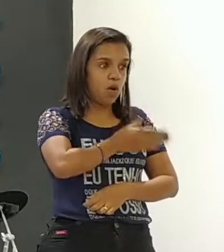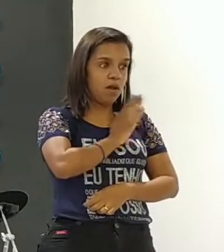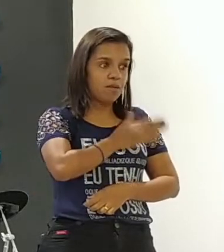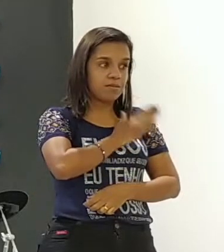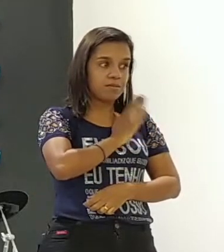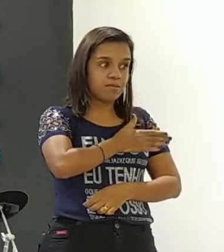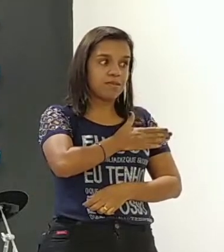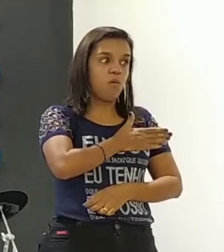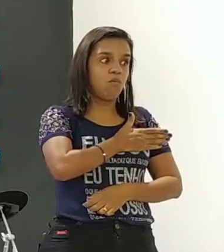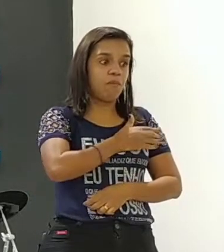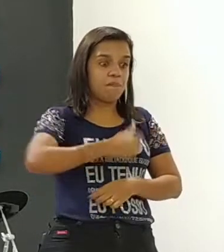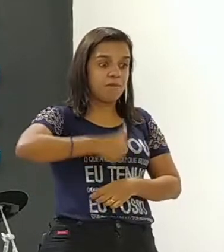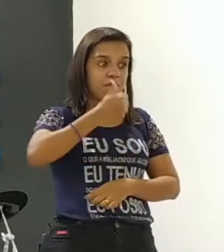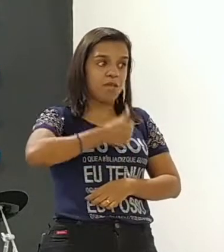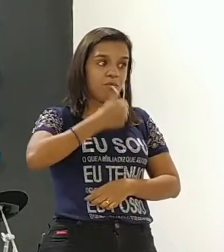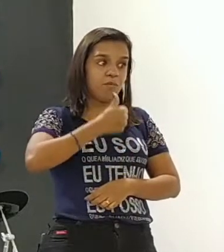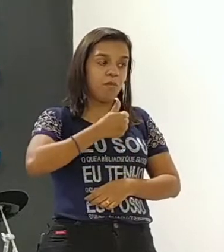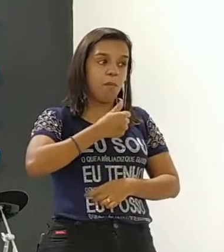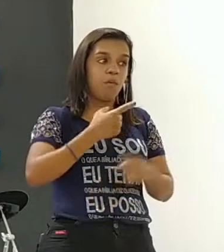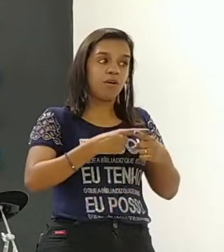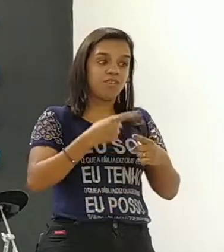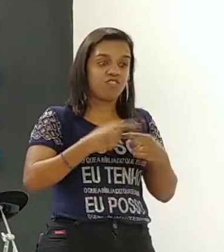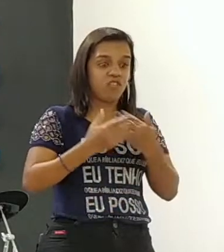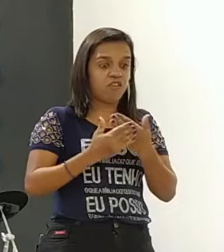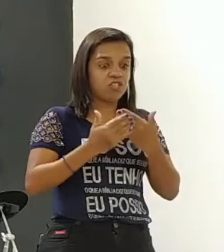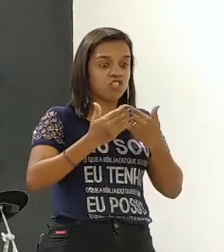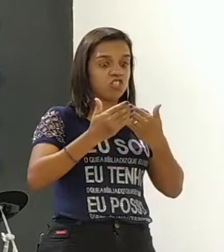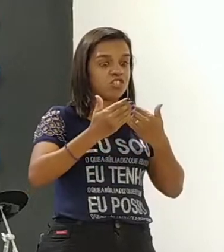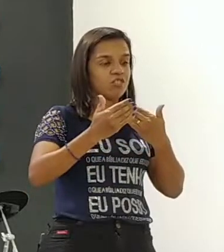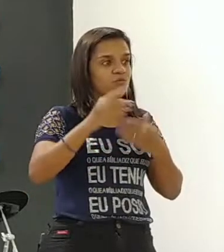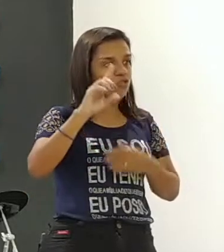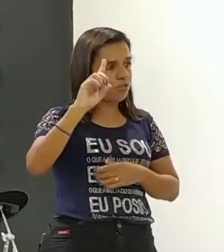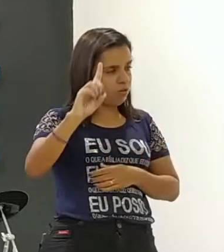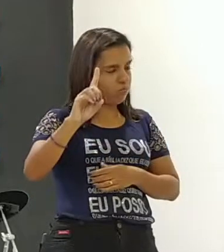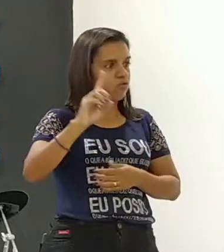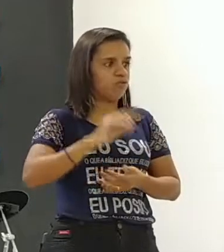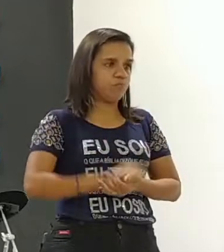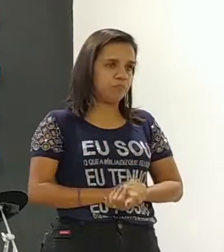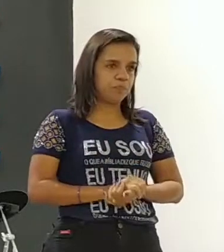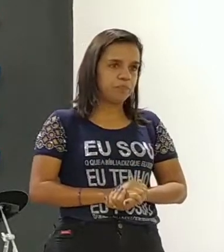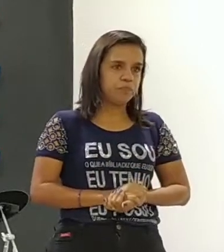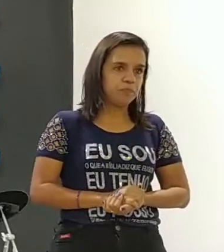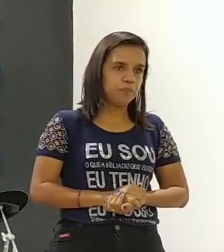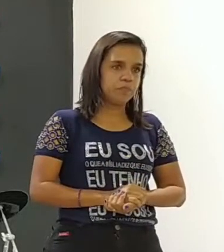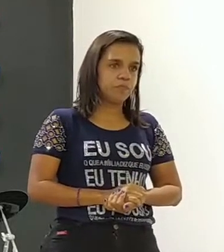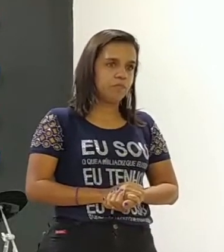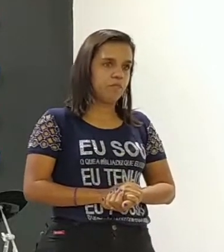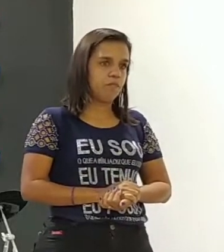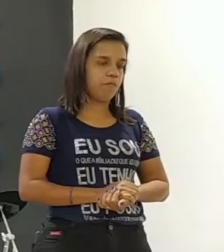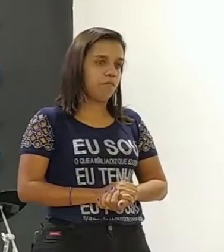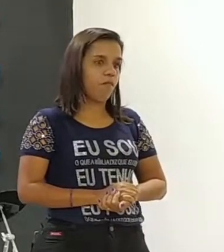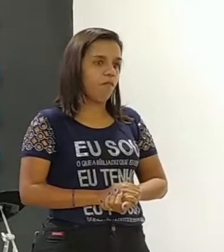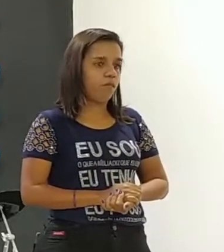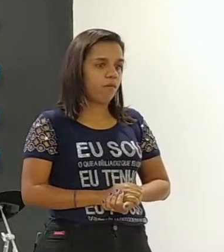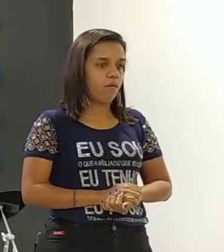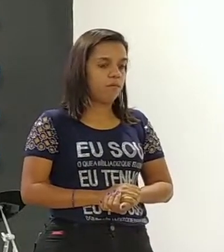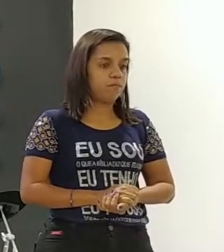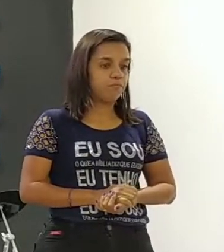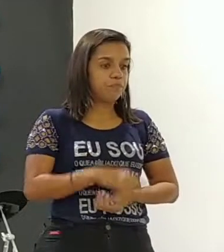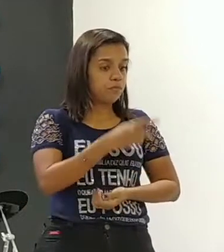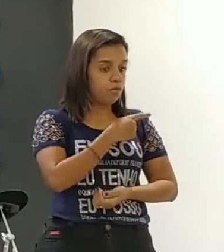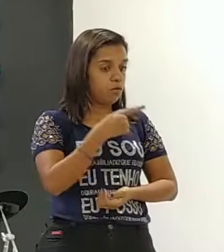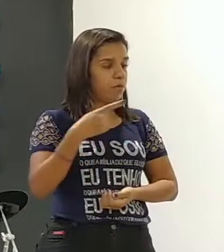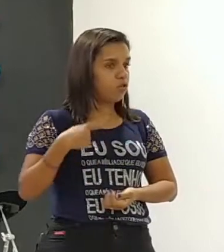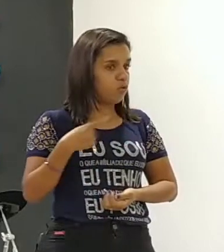está afastando você de Deus. Irmãos, eu ouvi isso até do próprio pastor falando aqui uma vez, que